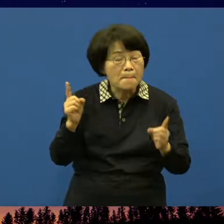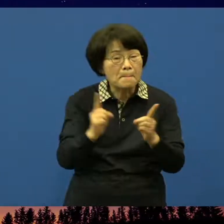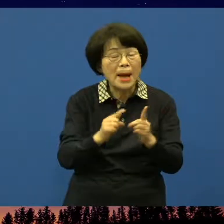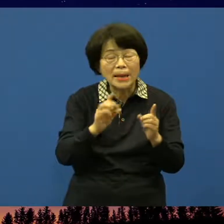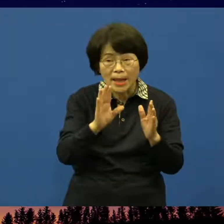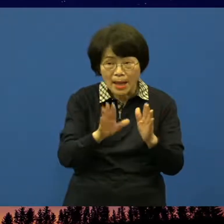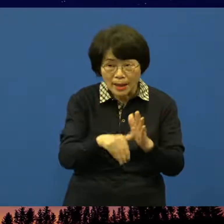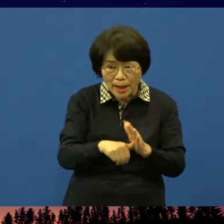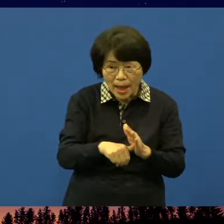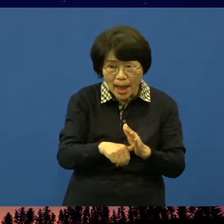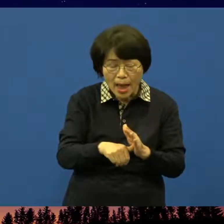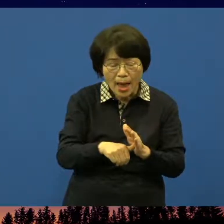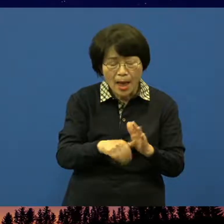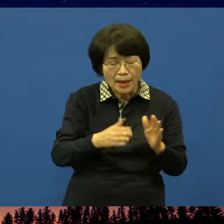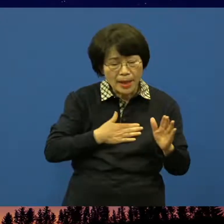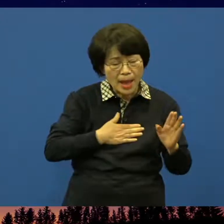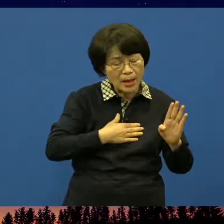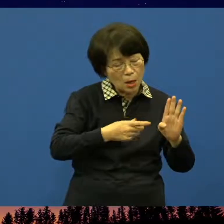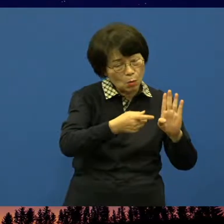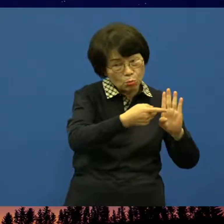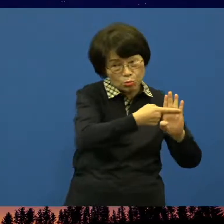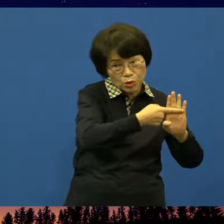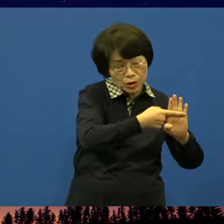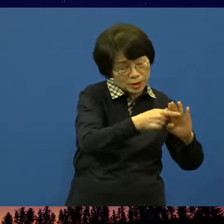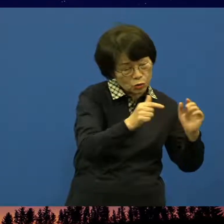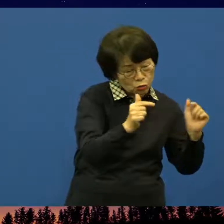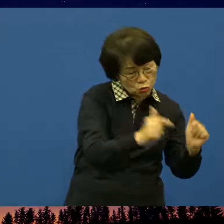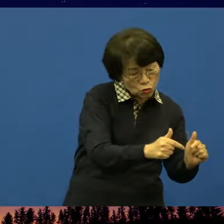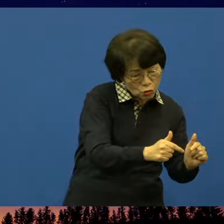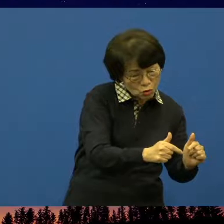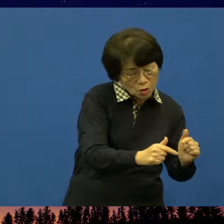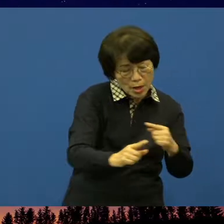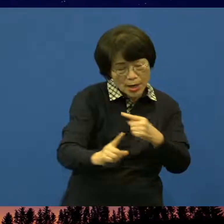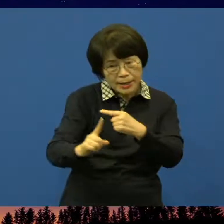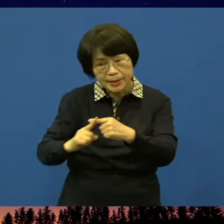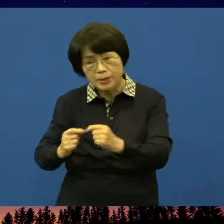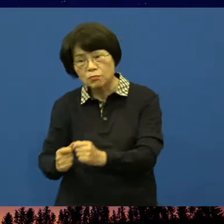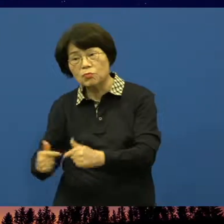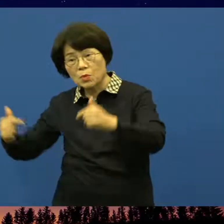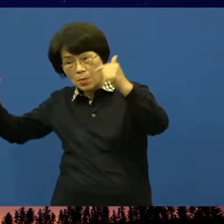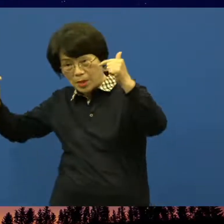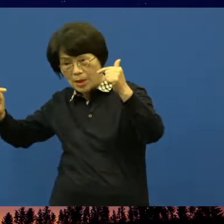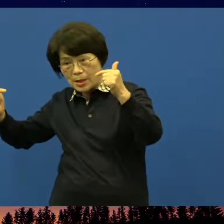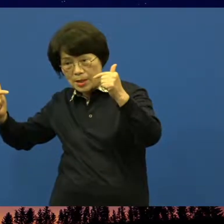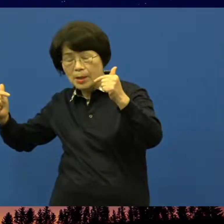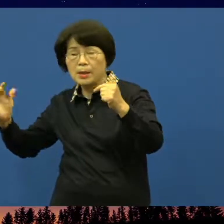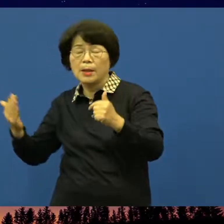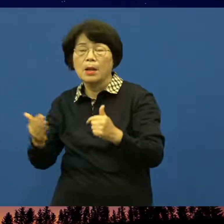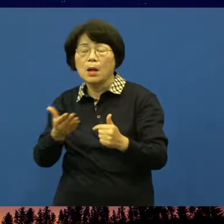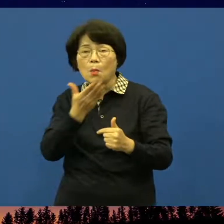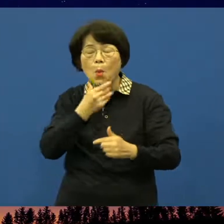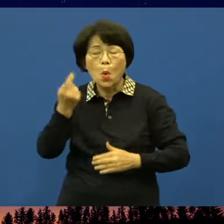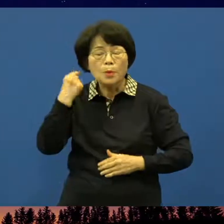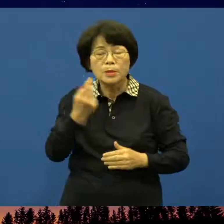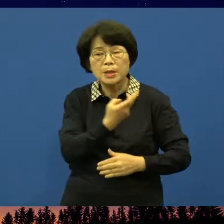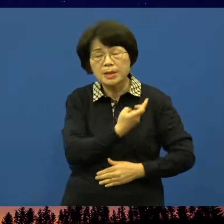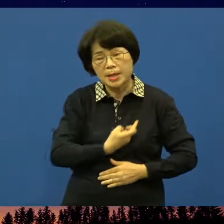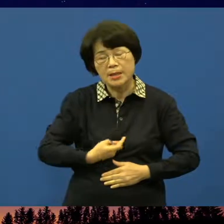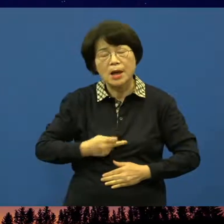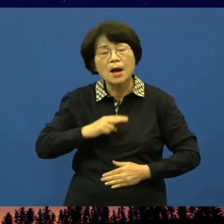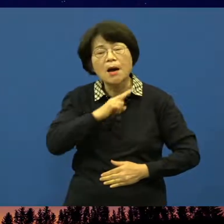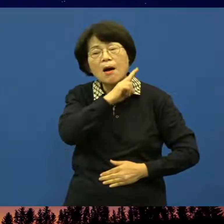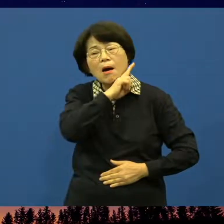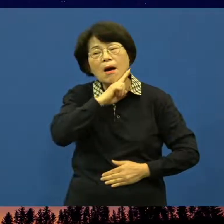것입니다. 우리 안에 부정적인 면들이 축소되고 긍정적인 것들이 확장되는 것. 이 복음서의 제자들은 어때요? 의심이